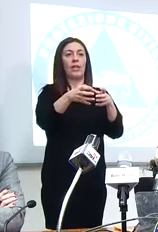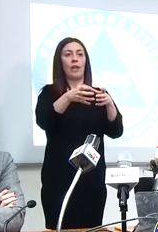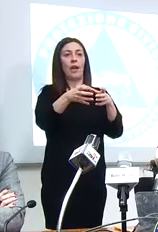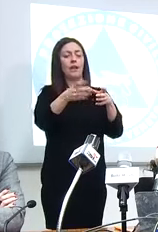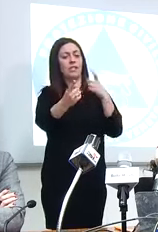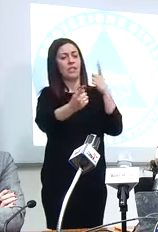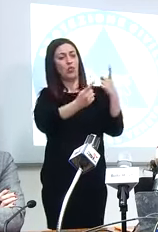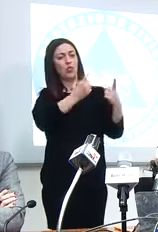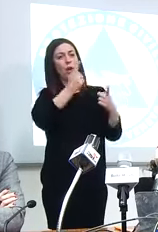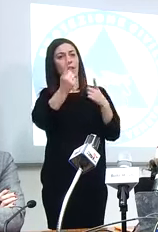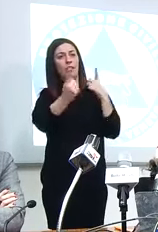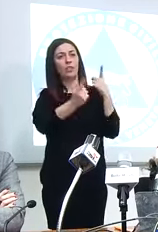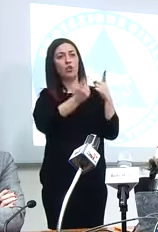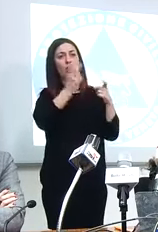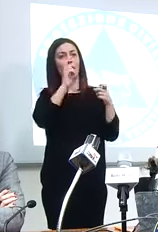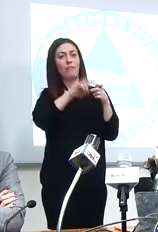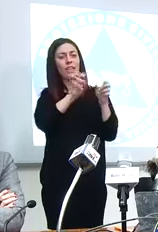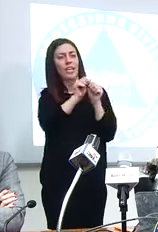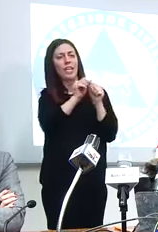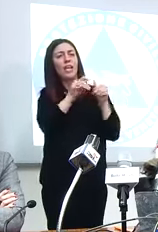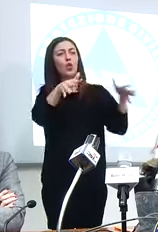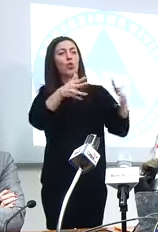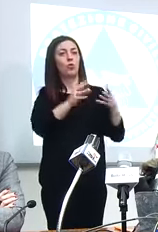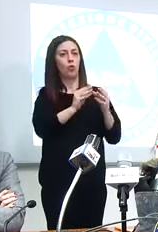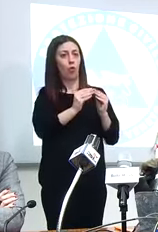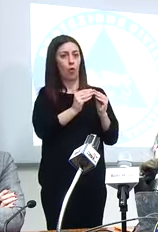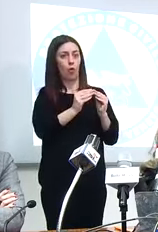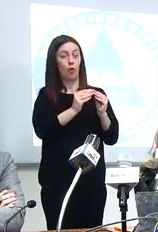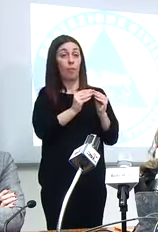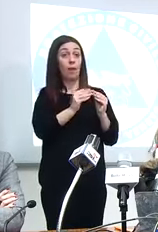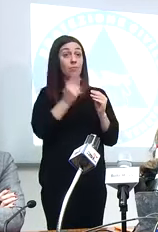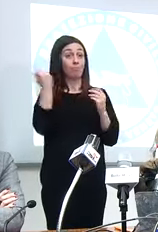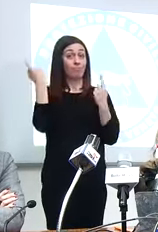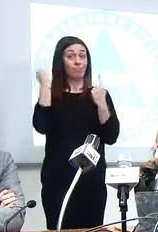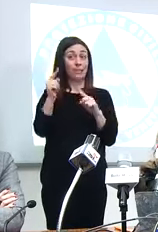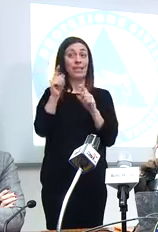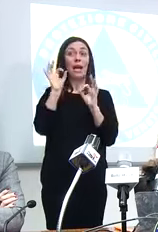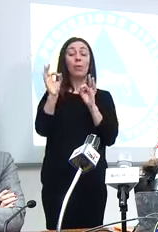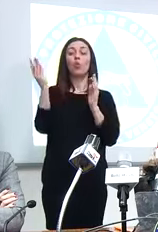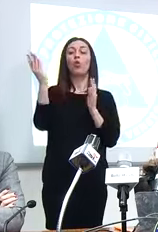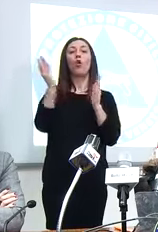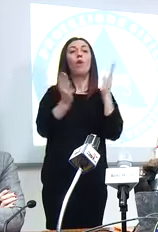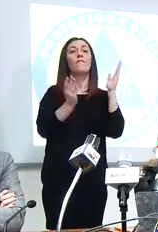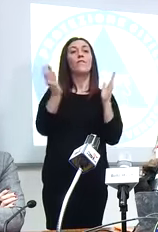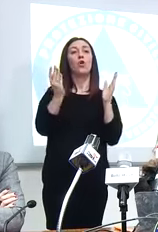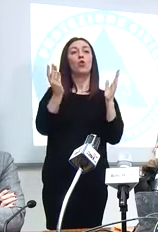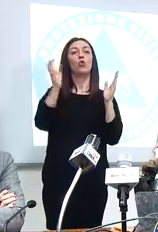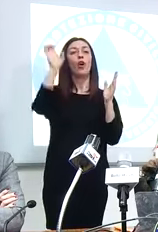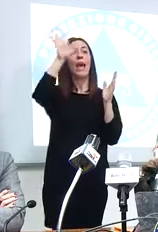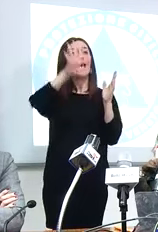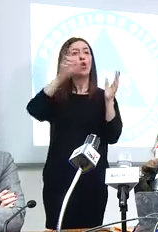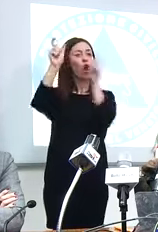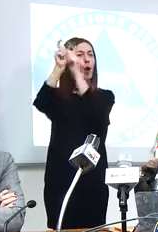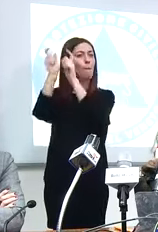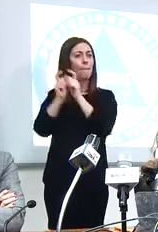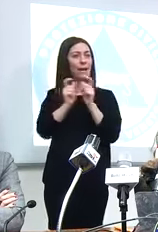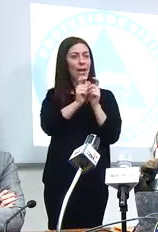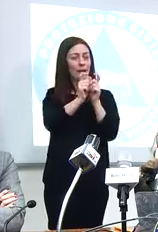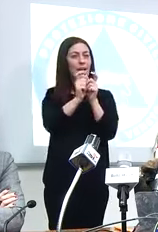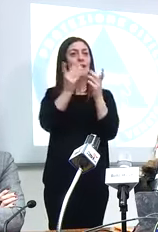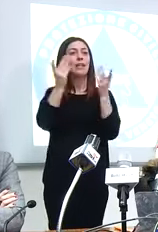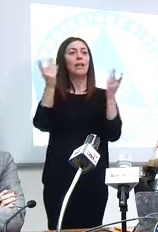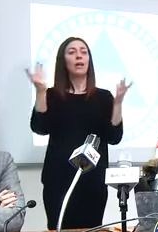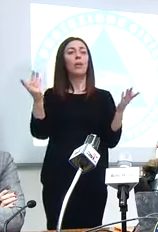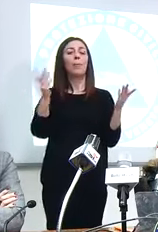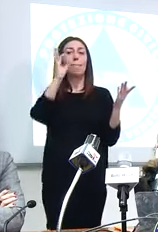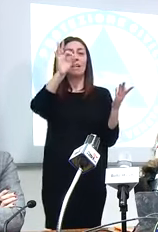scenario epidemiologico. Lì hanno fatto un confronto in quel momento su quella che era l'incidenza nei diversi